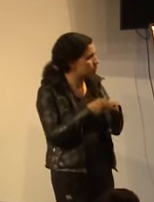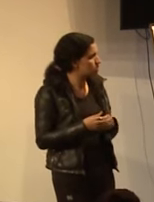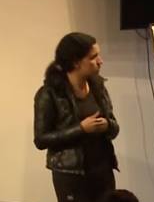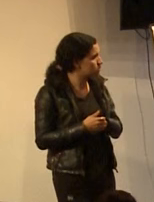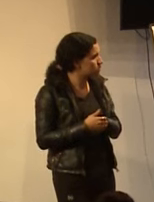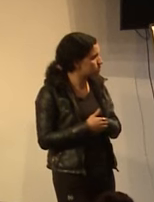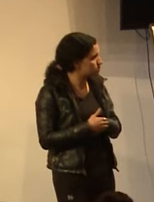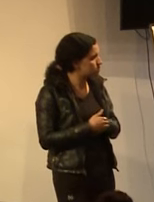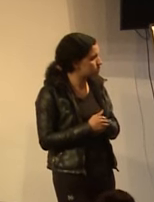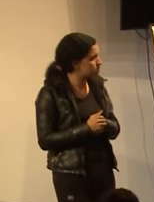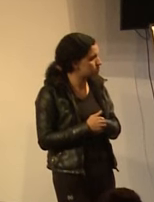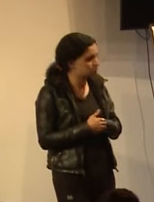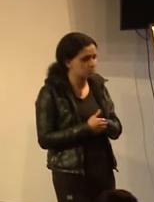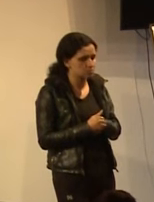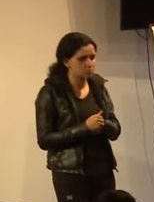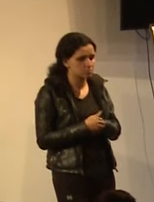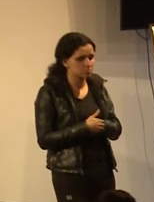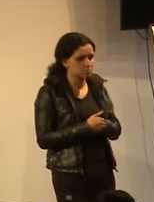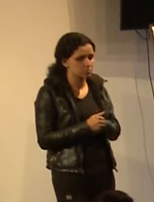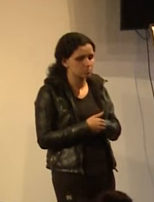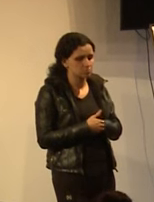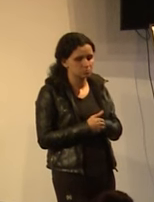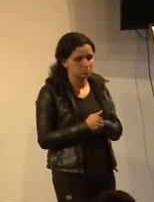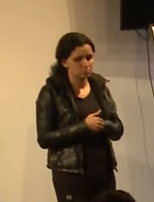¿Qué pintarán eso? ¿Mi voz cómo se ve?